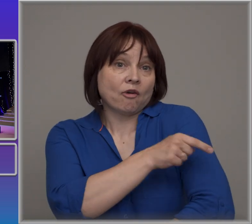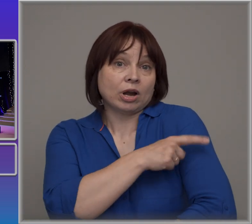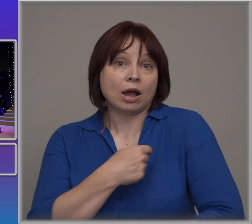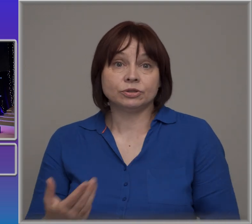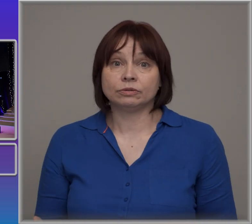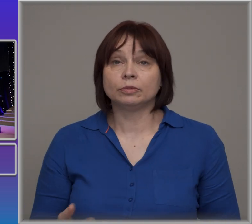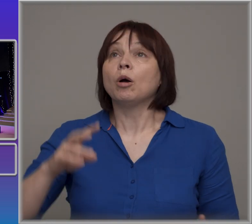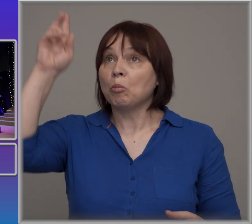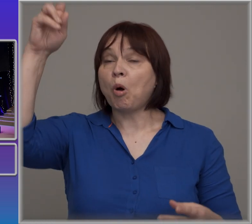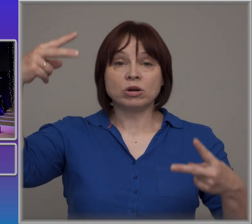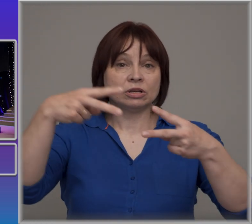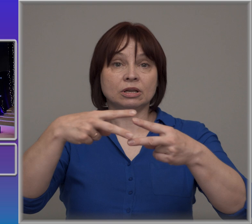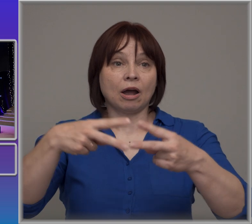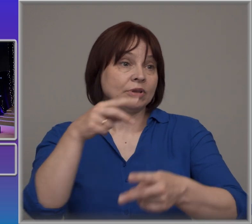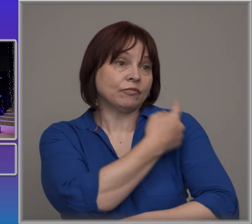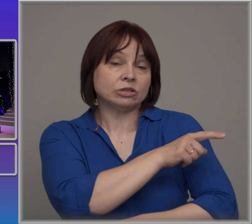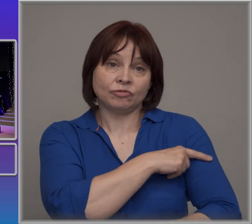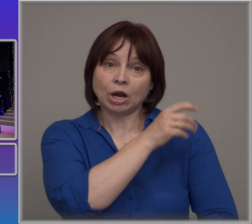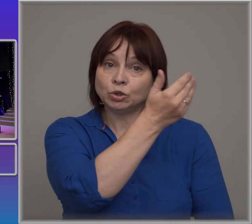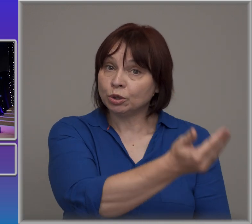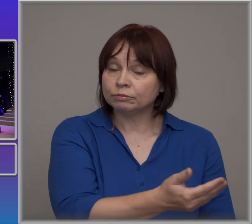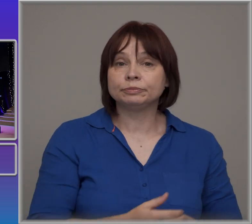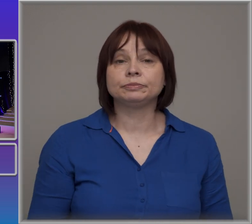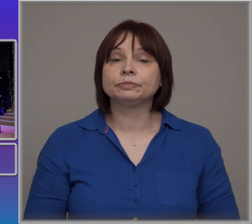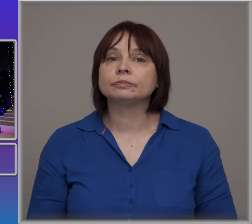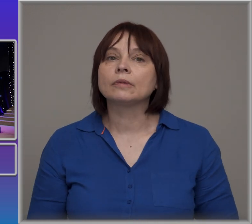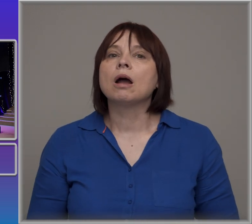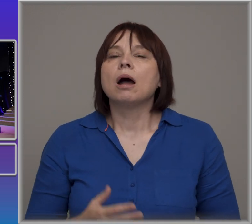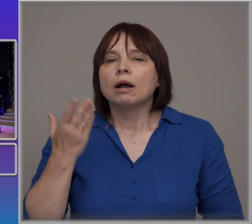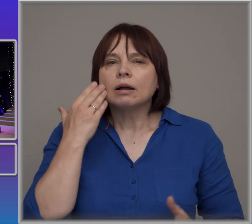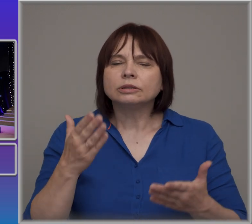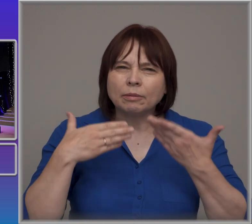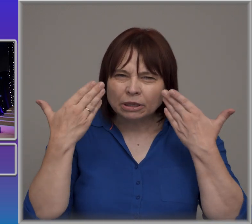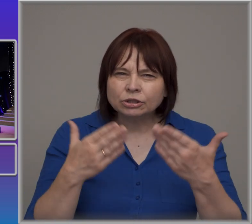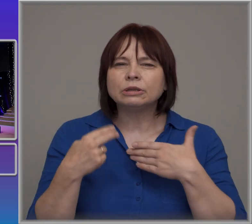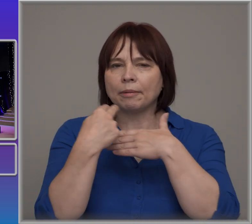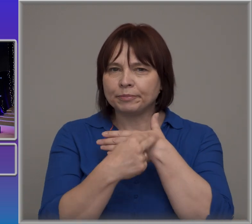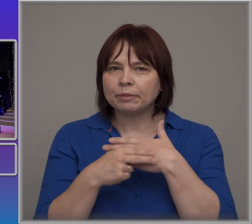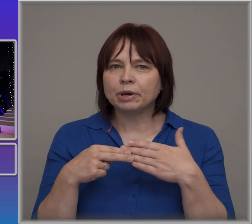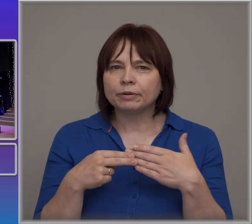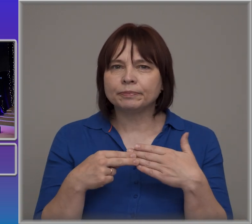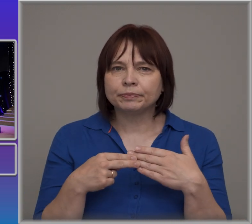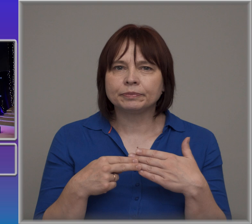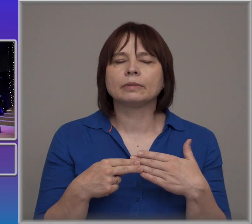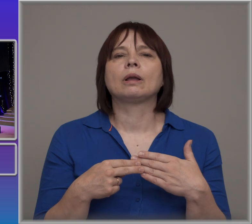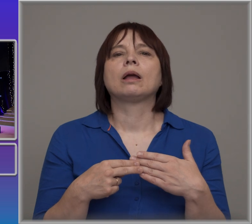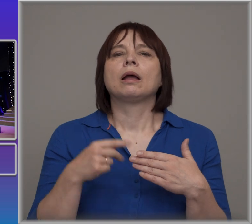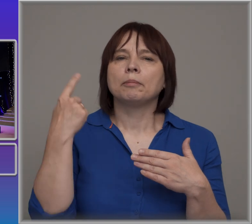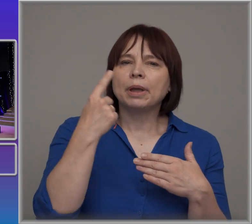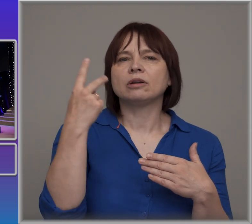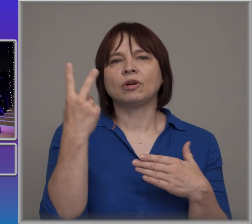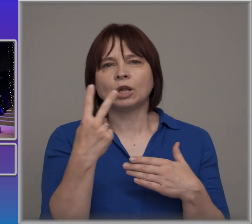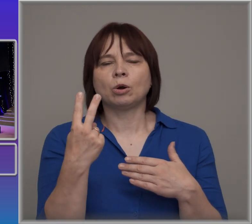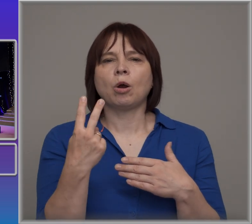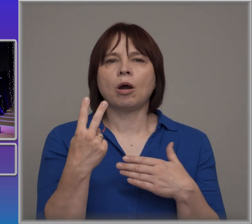овец, пастырь животных – это тоже профессия, это определенная работа и достаточно